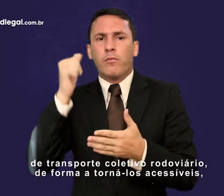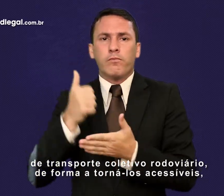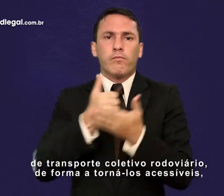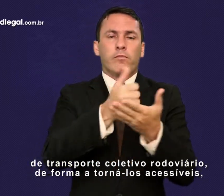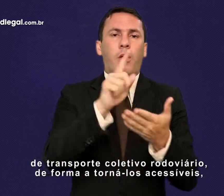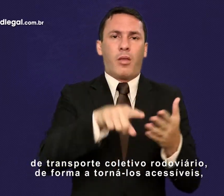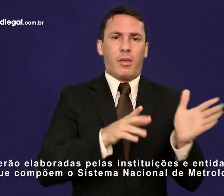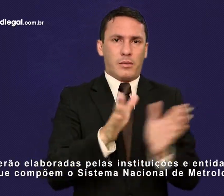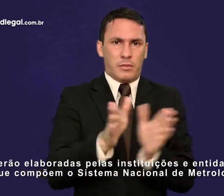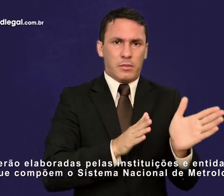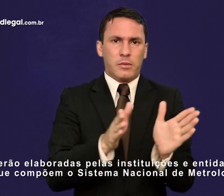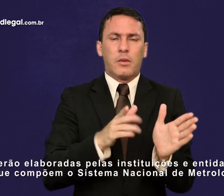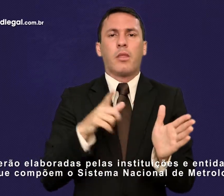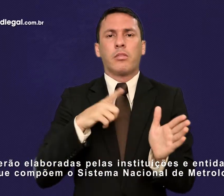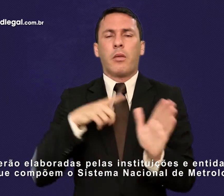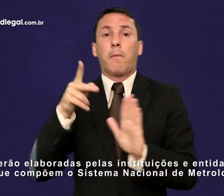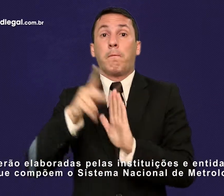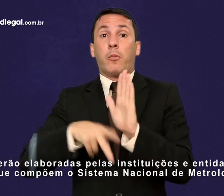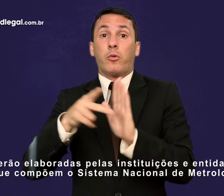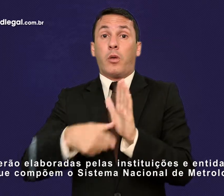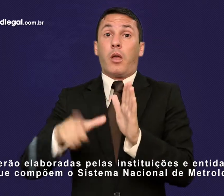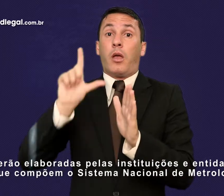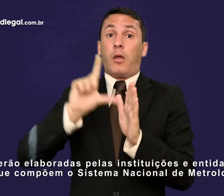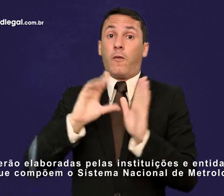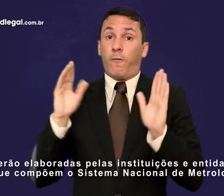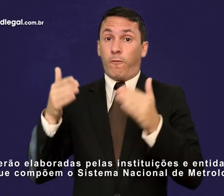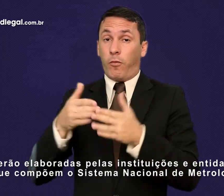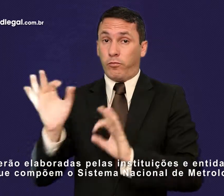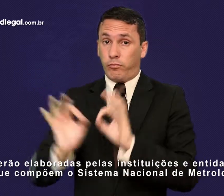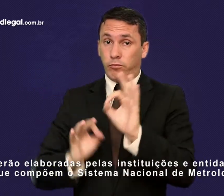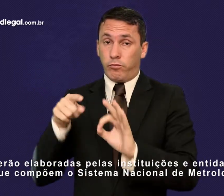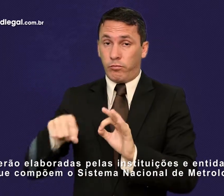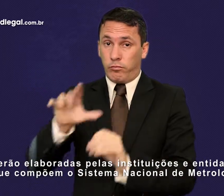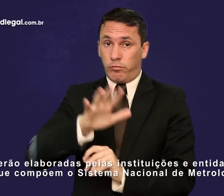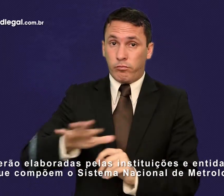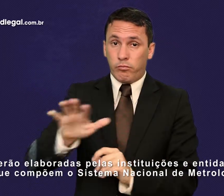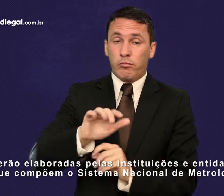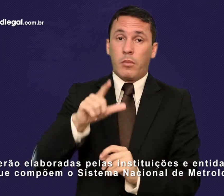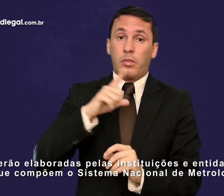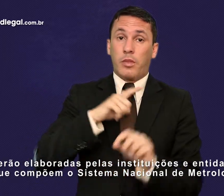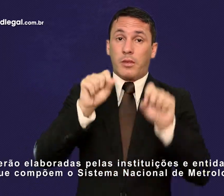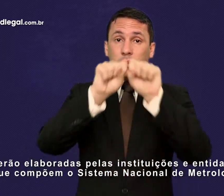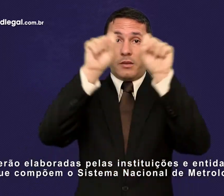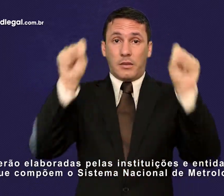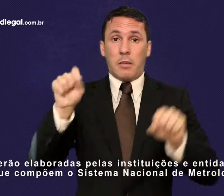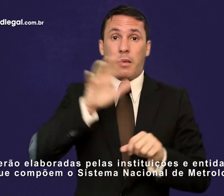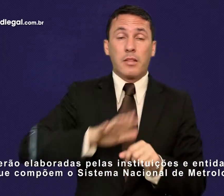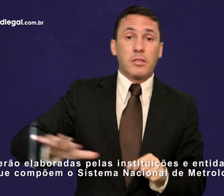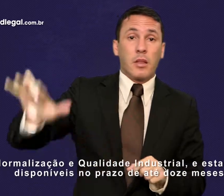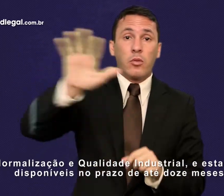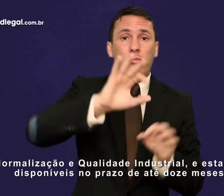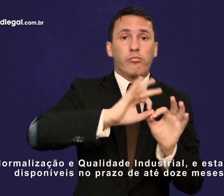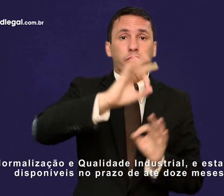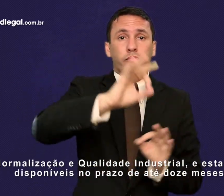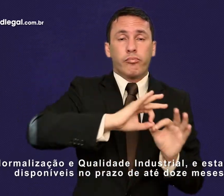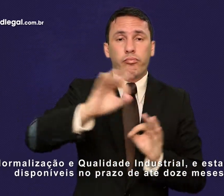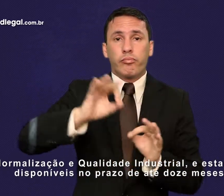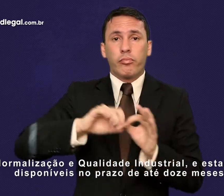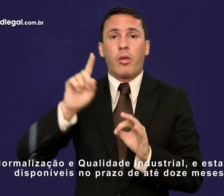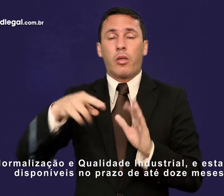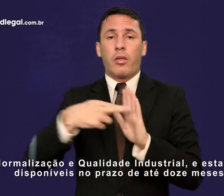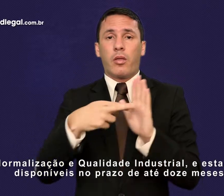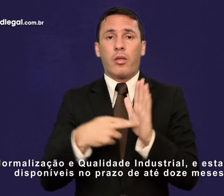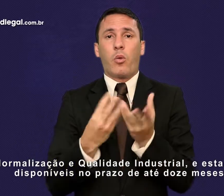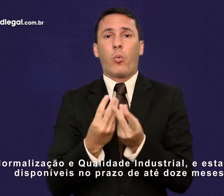torná-los acessíveis, serão elaboradas pelas instituições e entidades que compõem o Sistema Nacional de Metrologia, Normalização